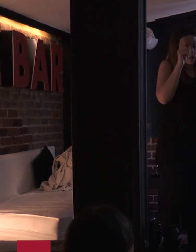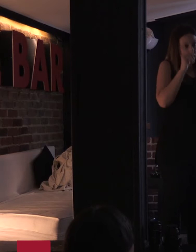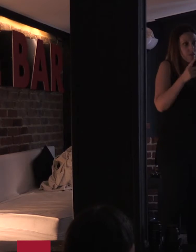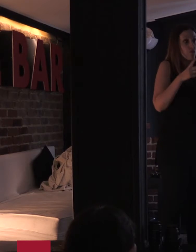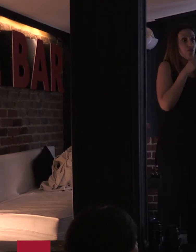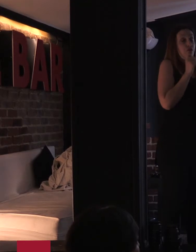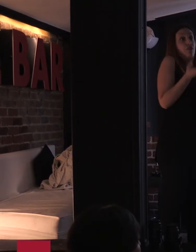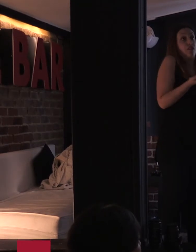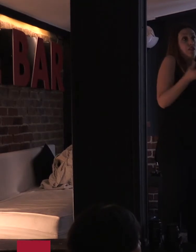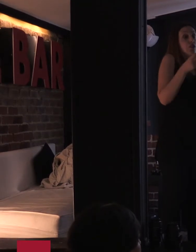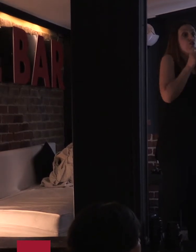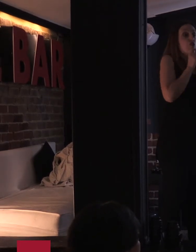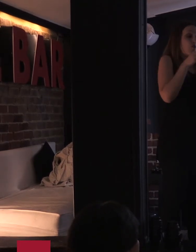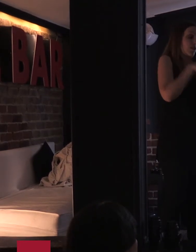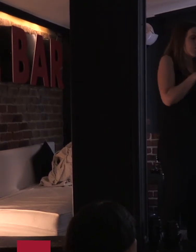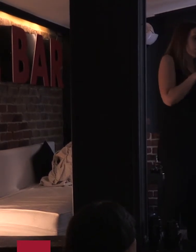a encapsular,